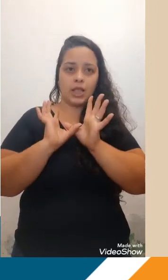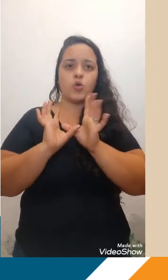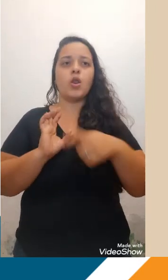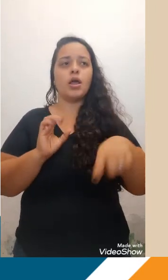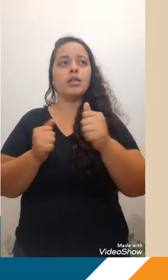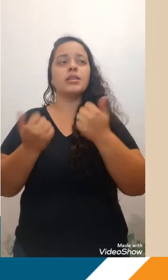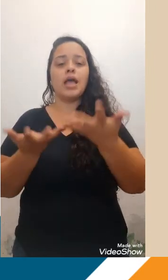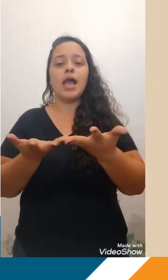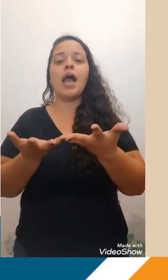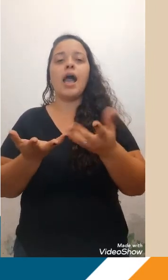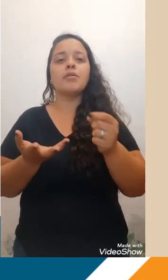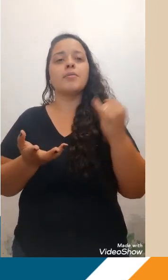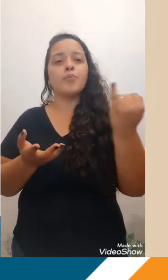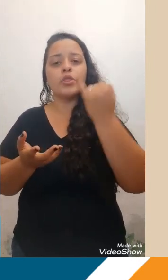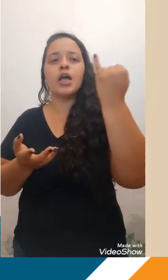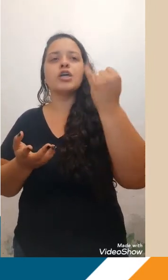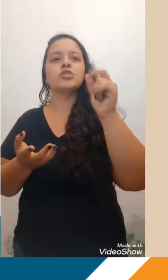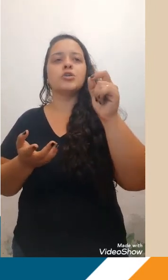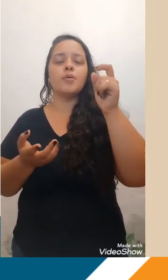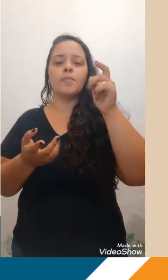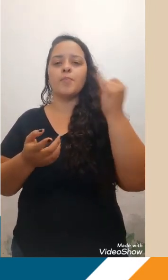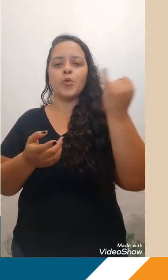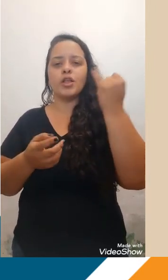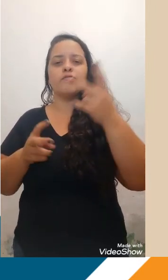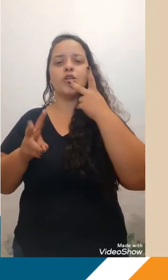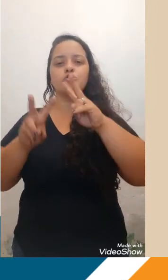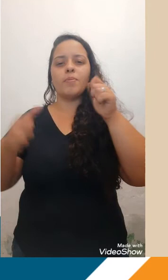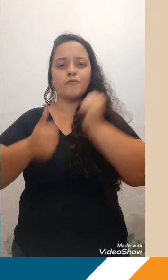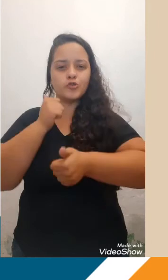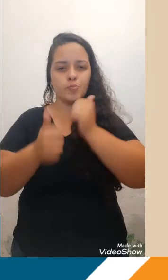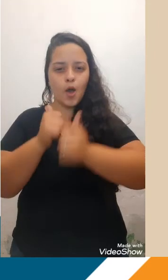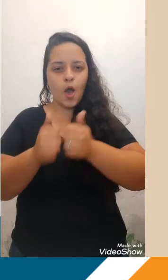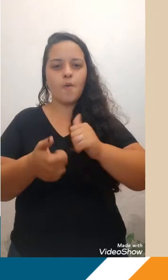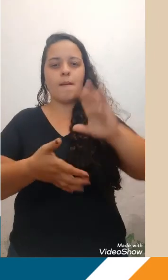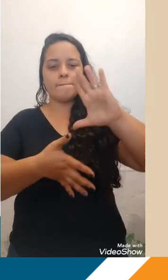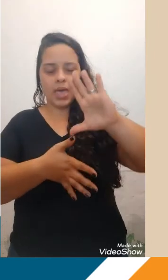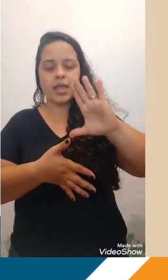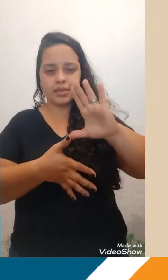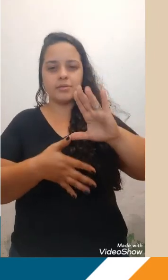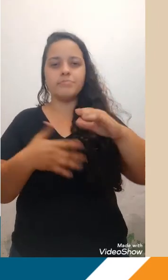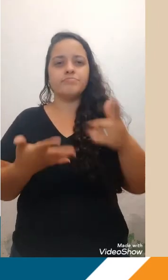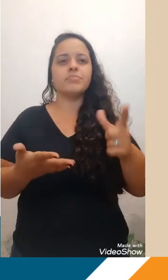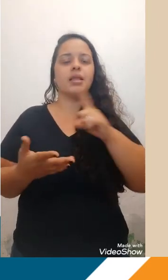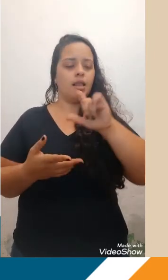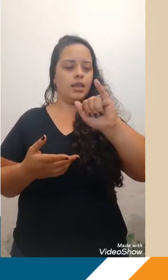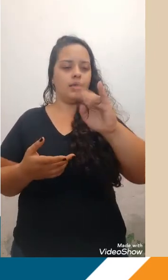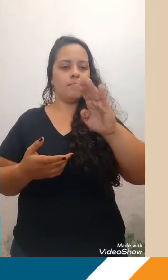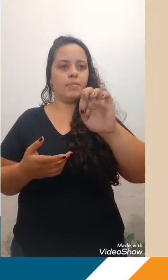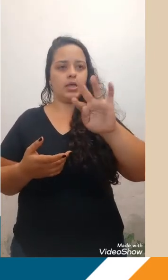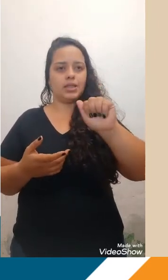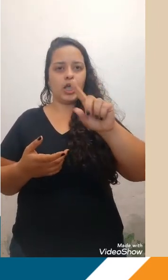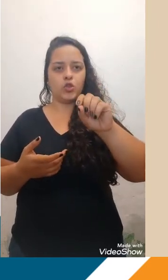inclusive, dão origem à importante competição de futebol que reúne times da América Latina atualmente. Libertadores como